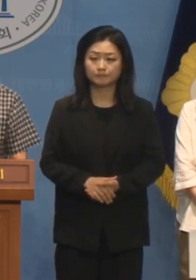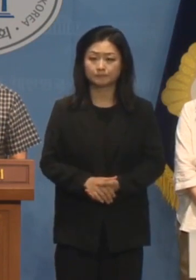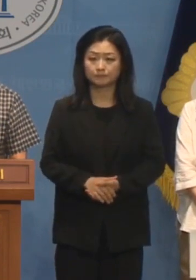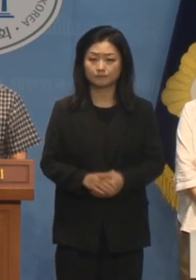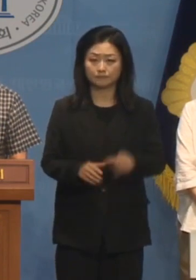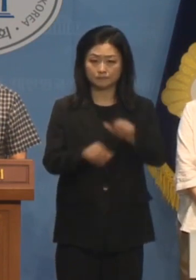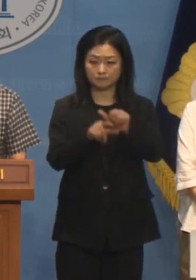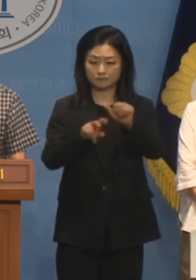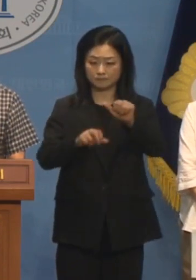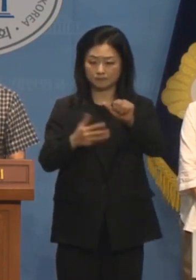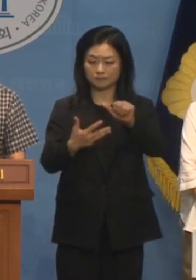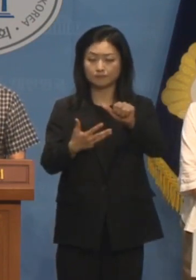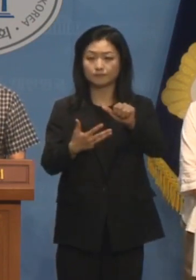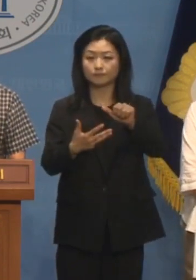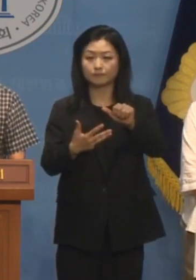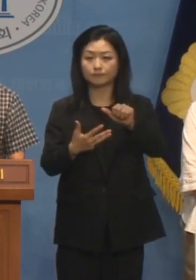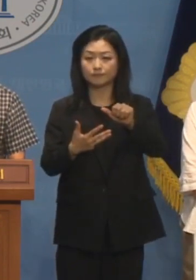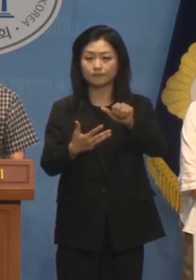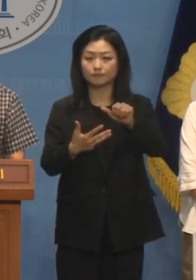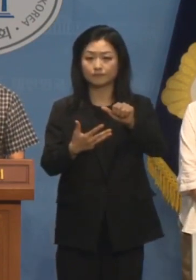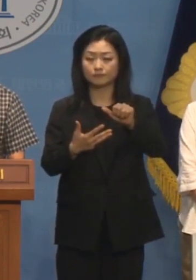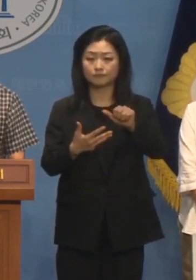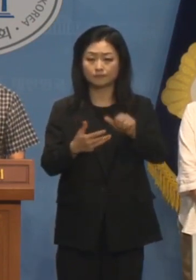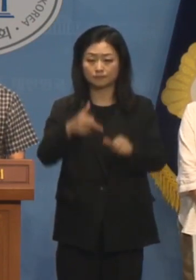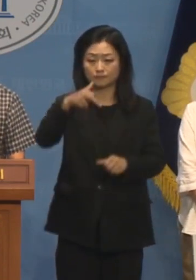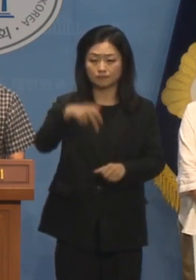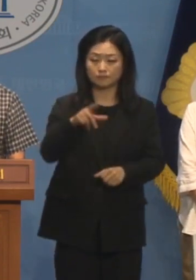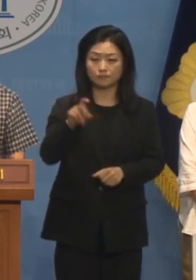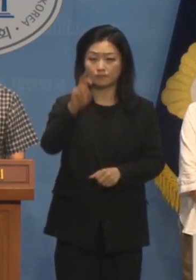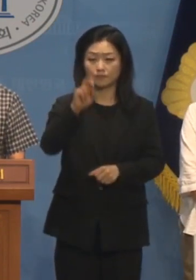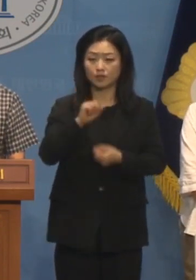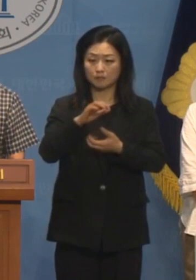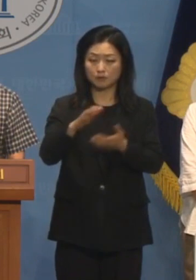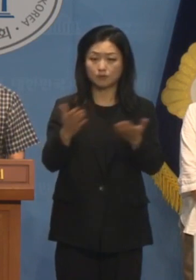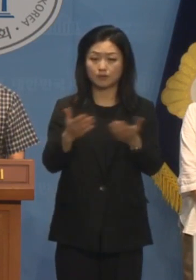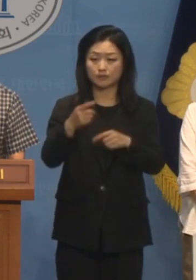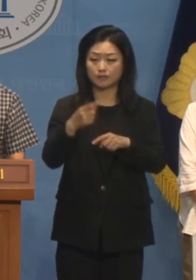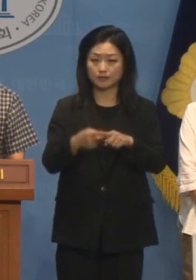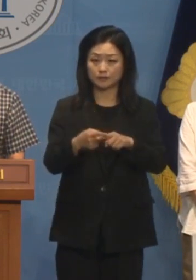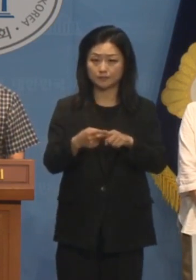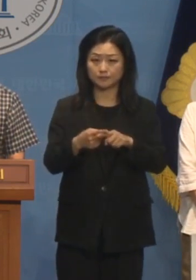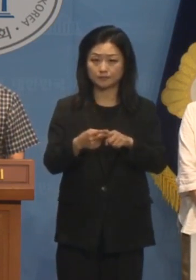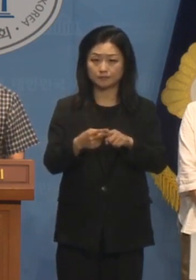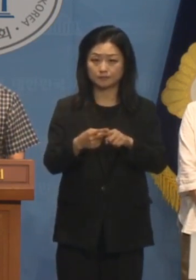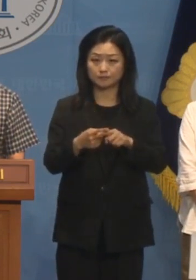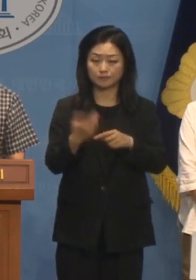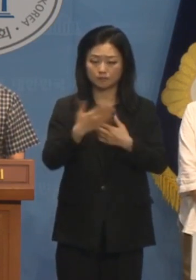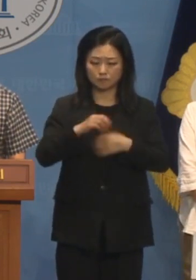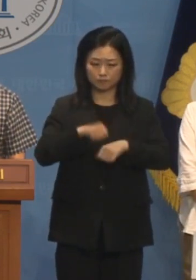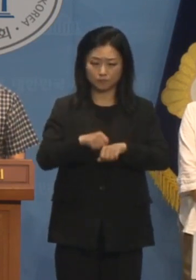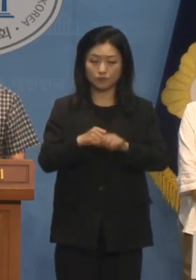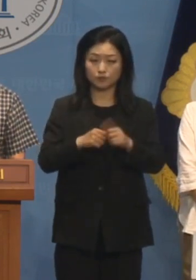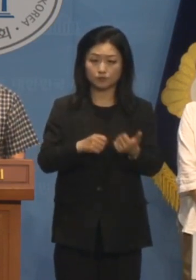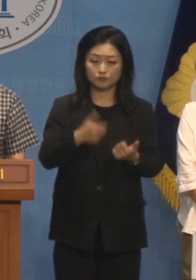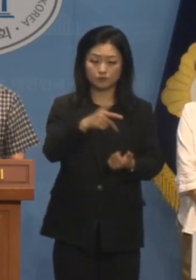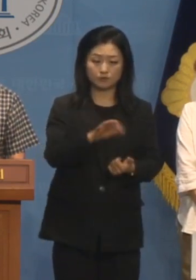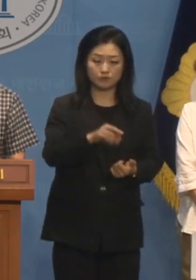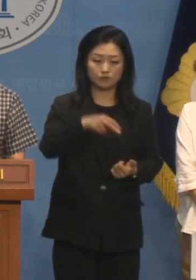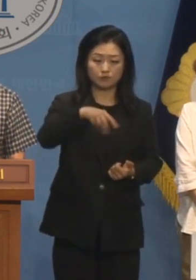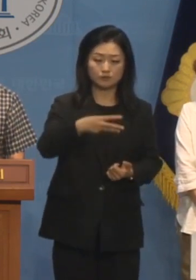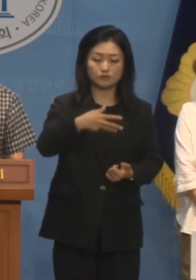5월 28일 쿠팡 로켓 배송 일을 하다 과로사로 사망한